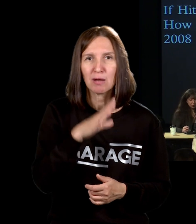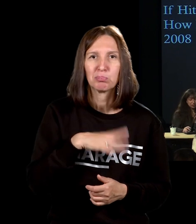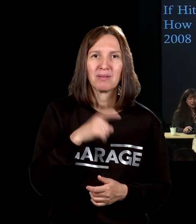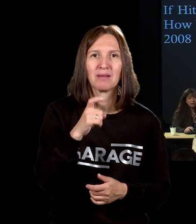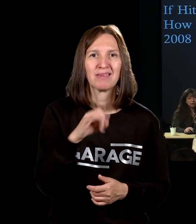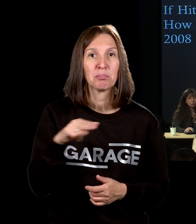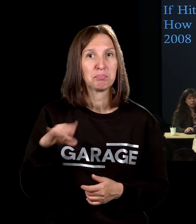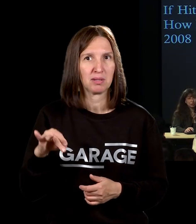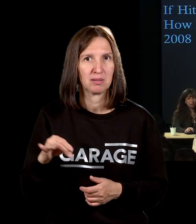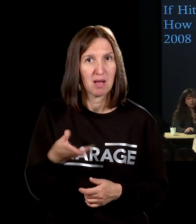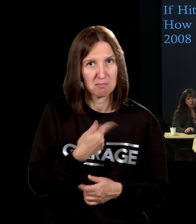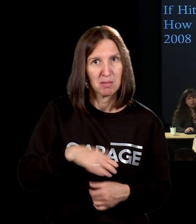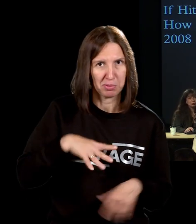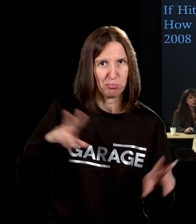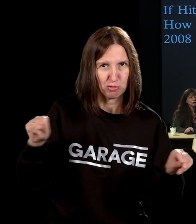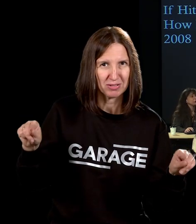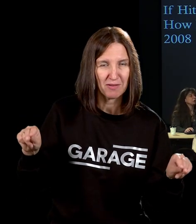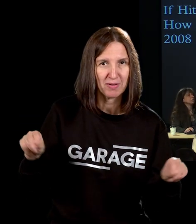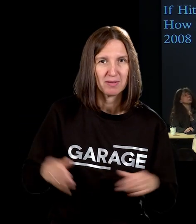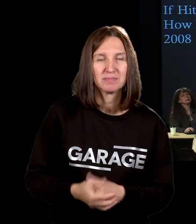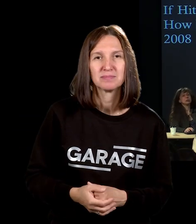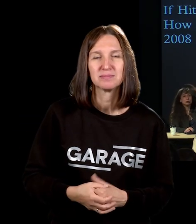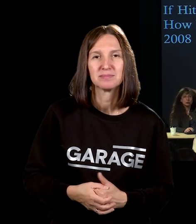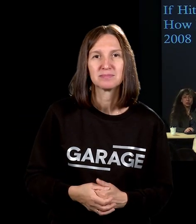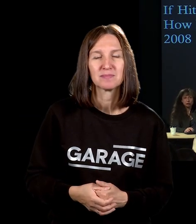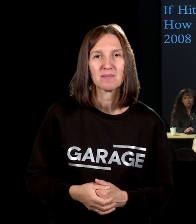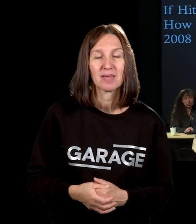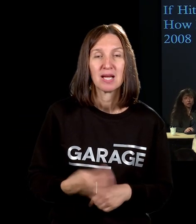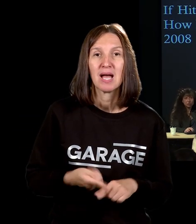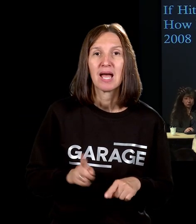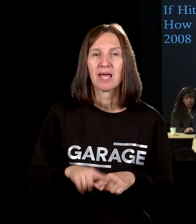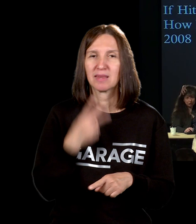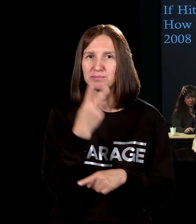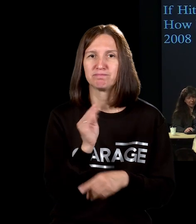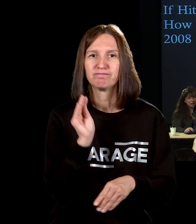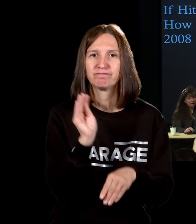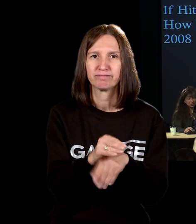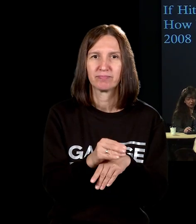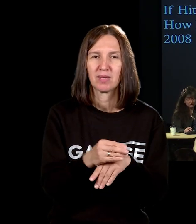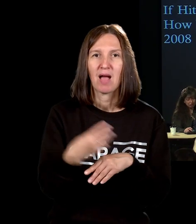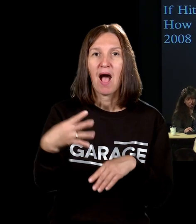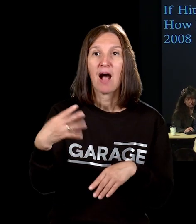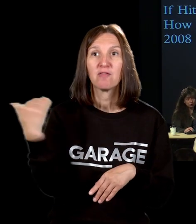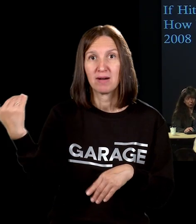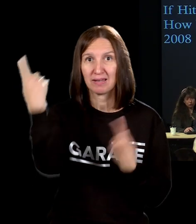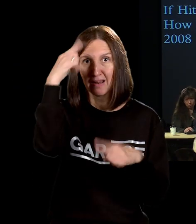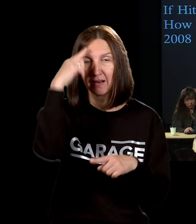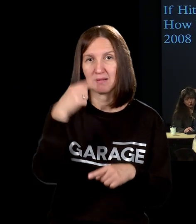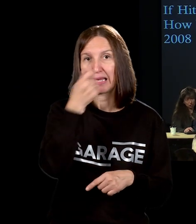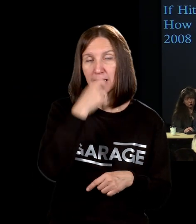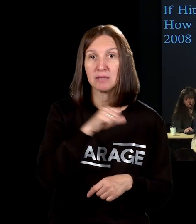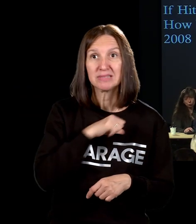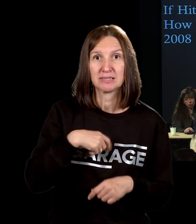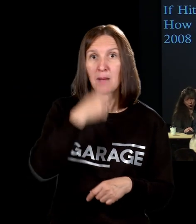и какие-то его рисунки время от времени всплывают на антикварном рынке, и Чепмены вроде